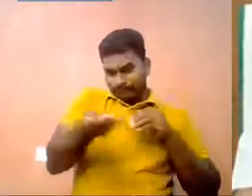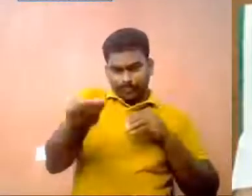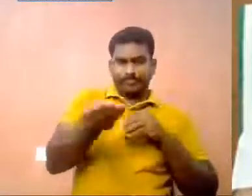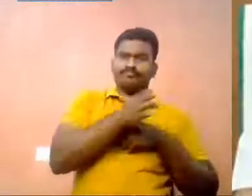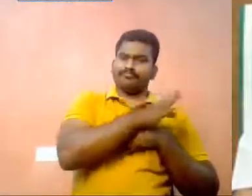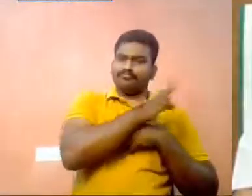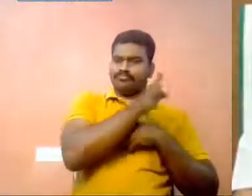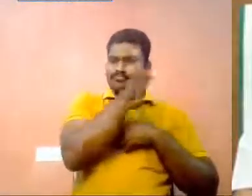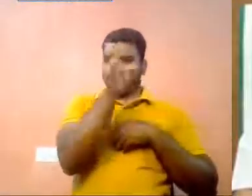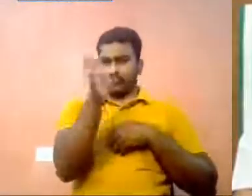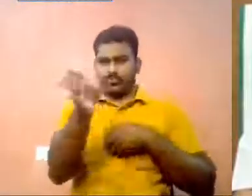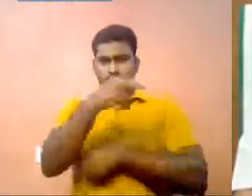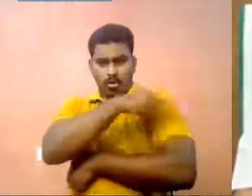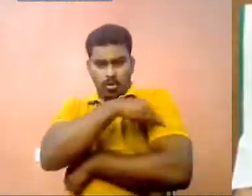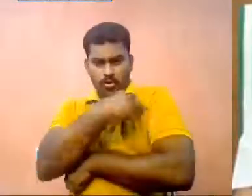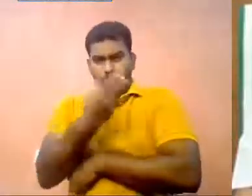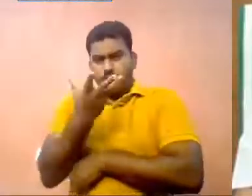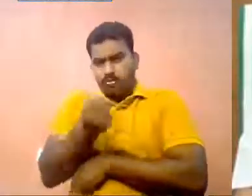അവിടെ